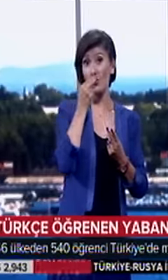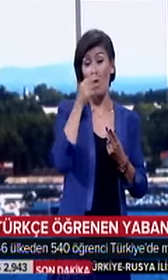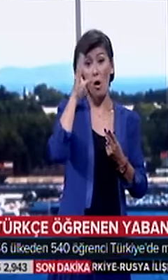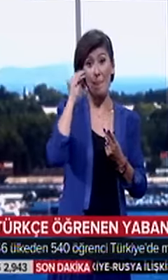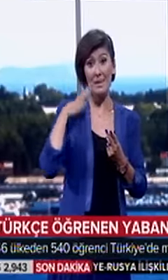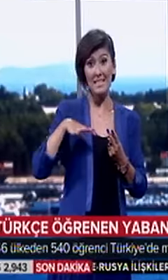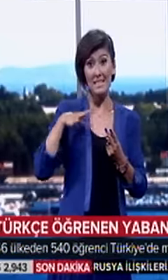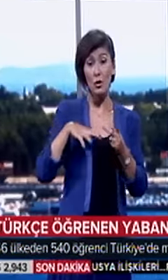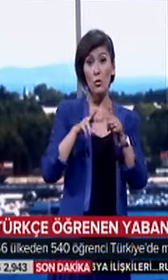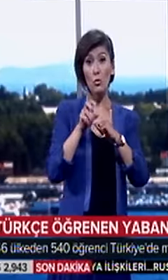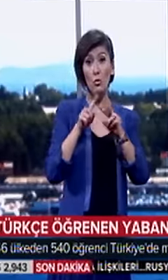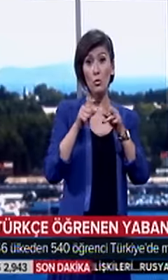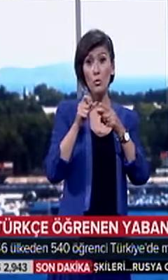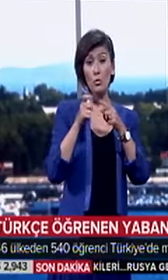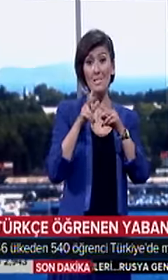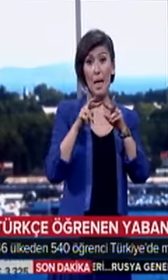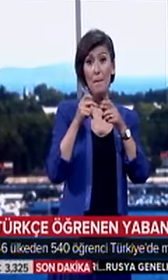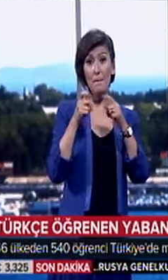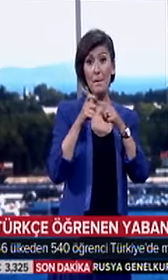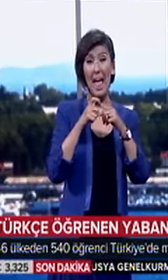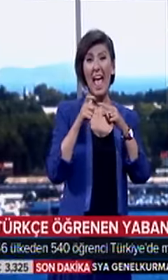yardımına Yunus Emre Enstitüsü koşuyor.